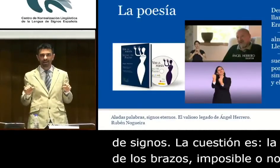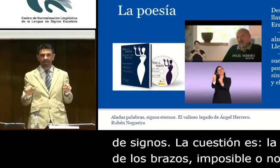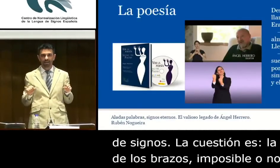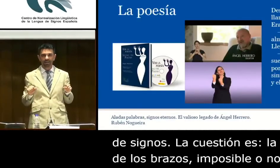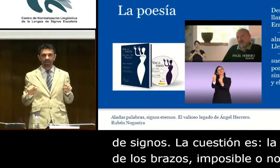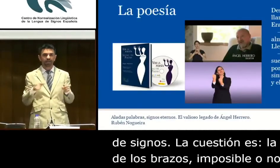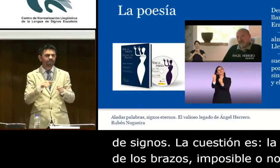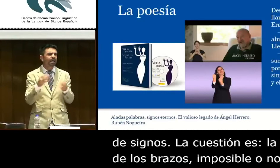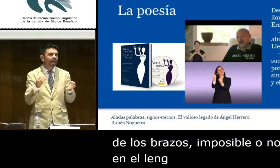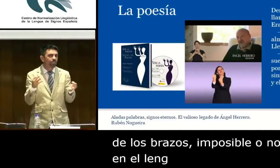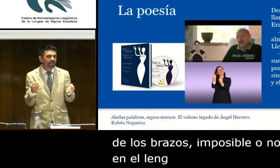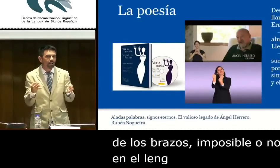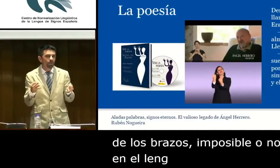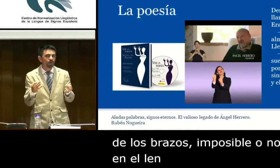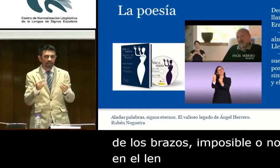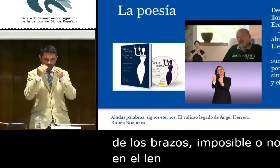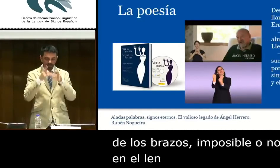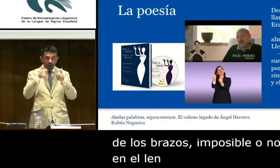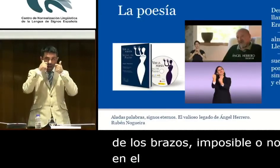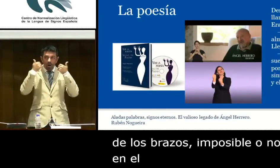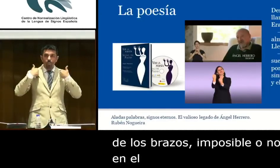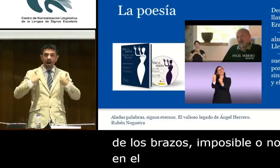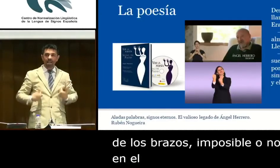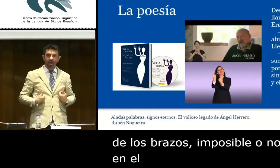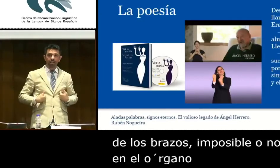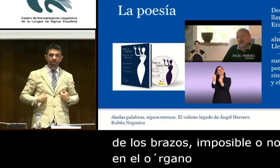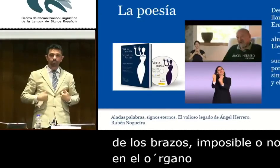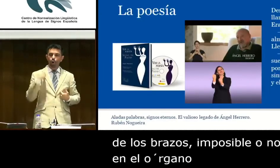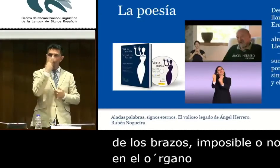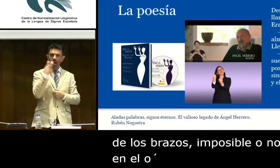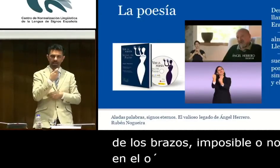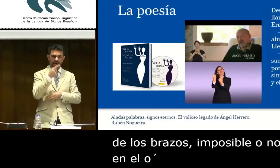desaparece completamente cuando la oralidad se impone.